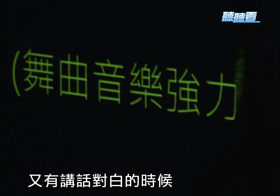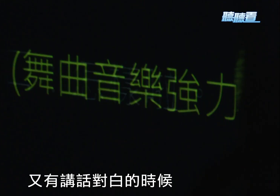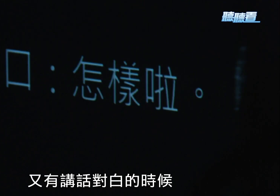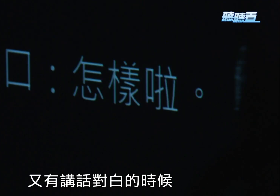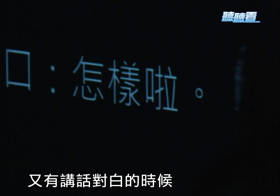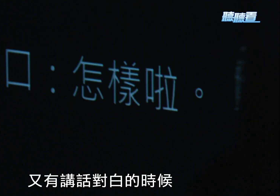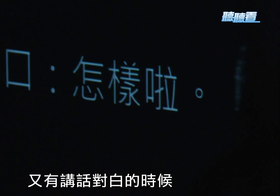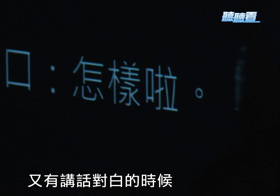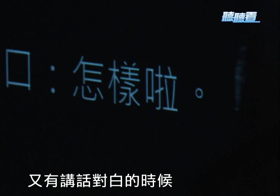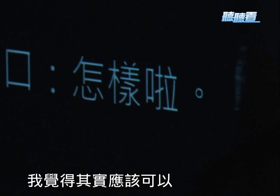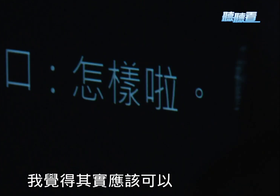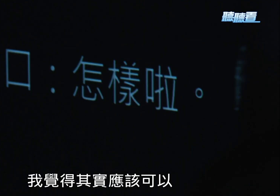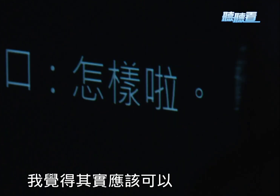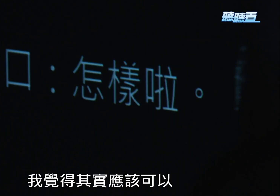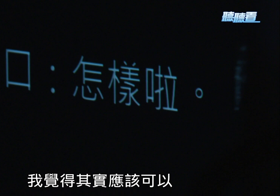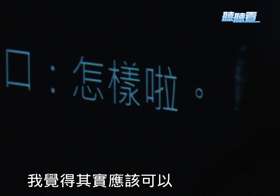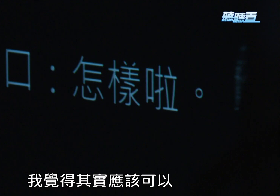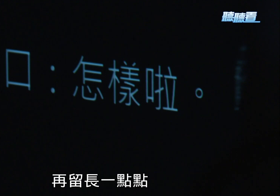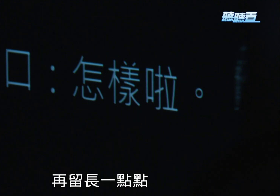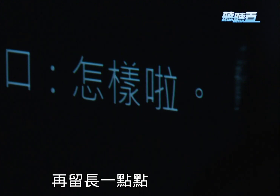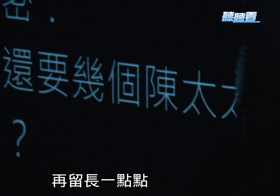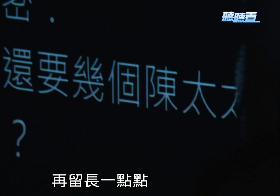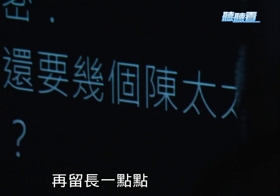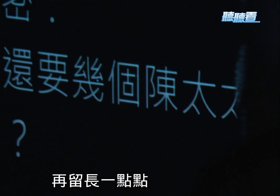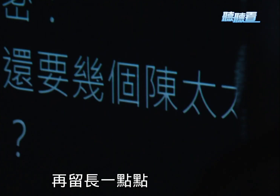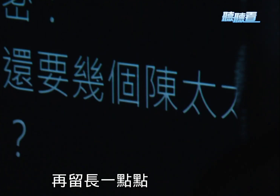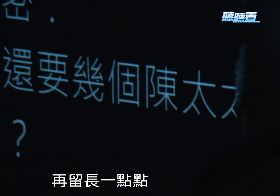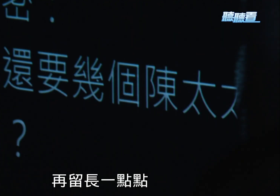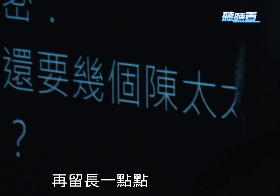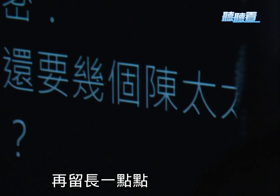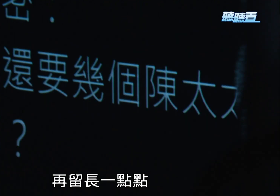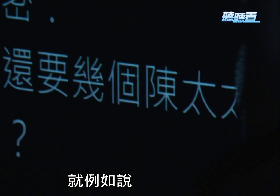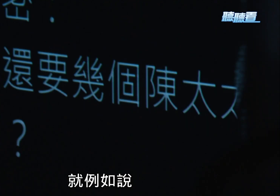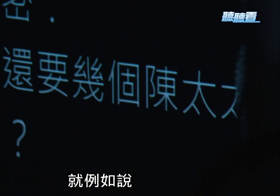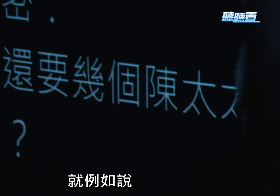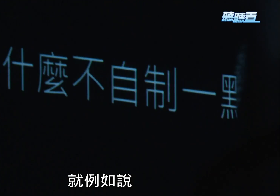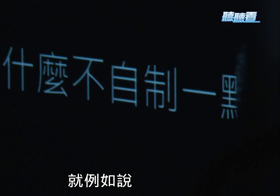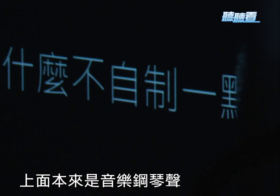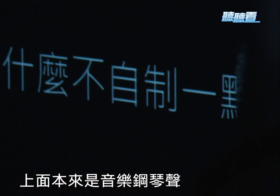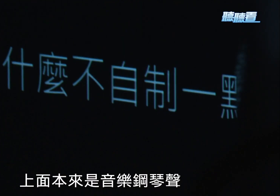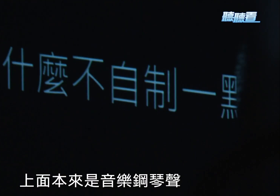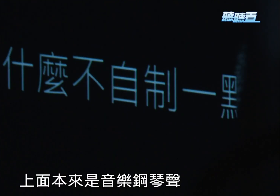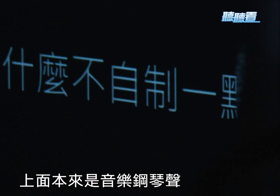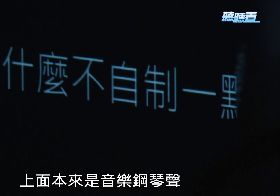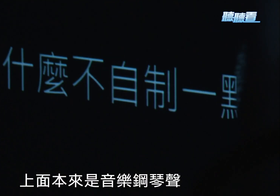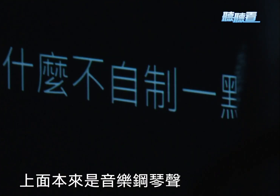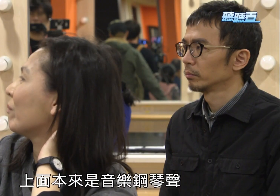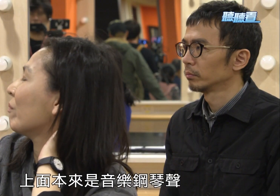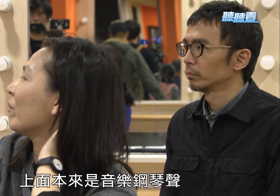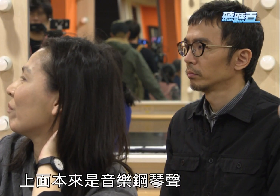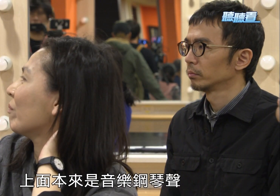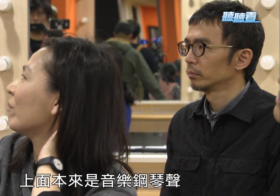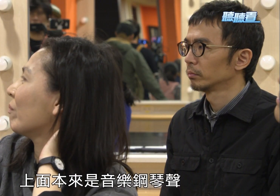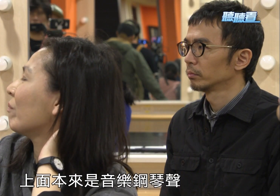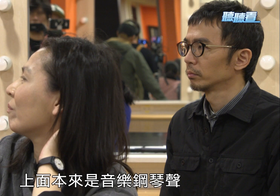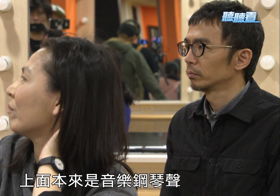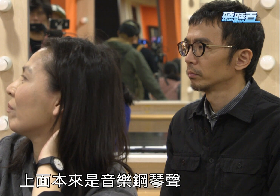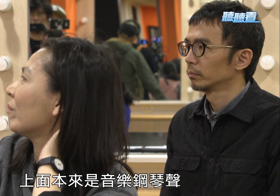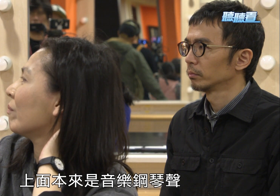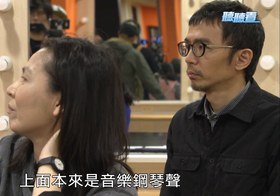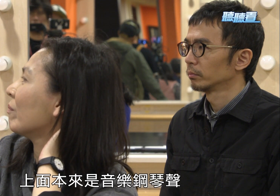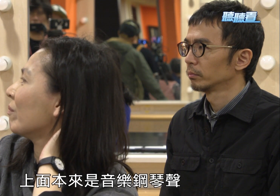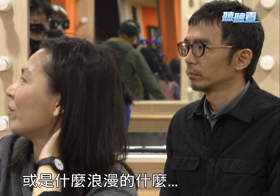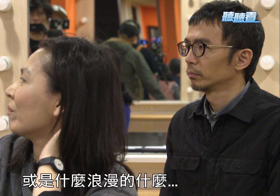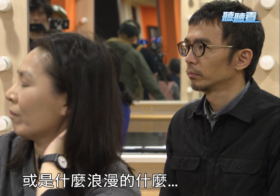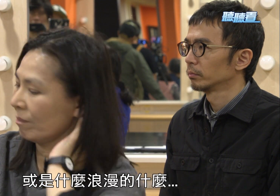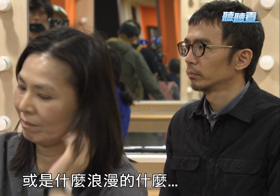讲话对白的时候，我觉得其实应该可以再留长一点点。就例如说上面本来是音乐